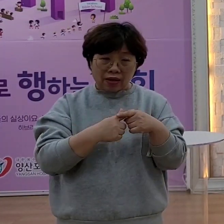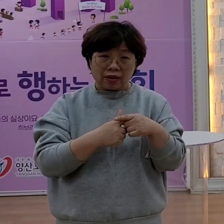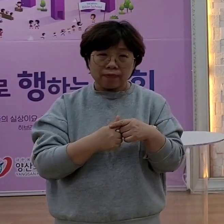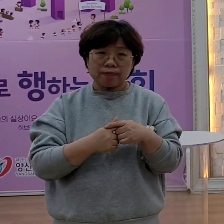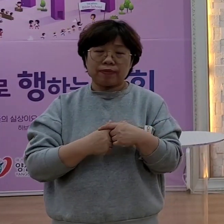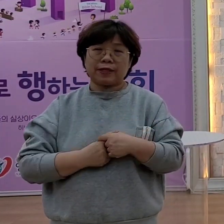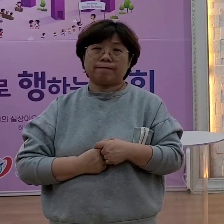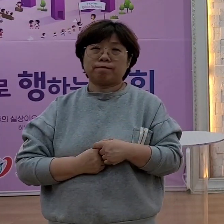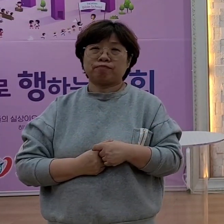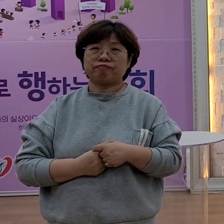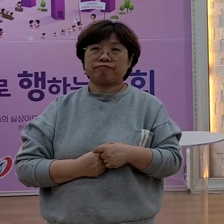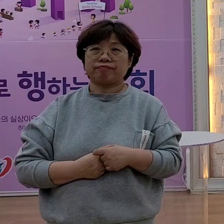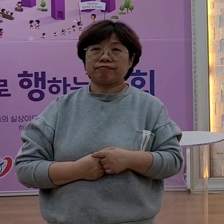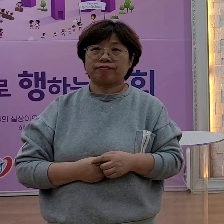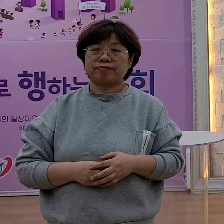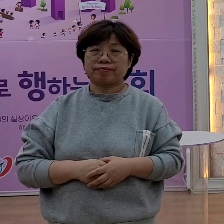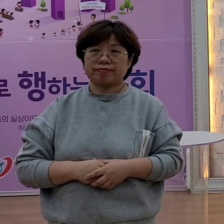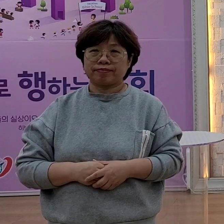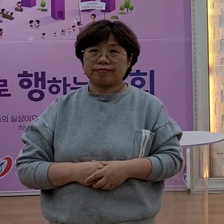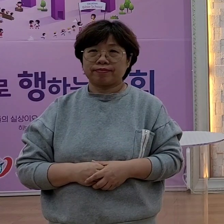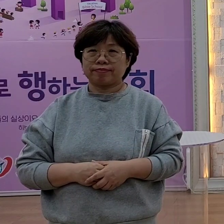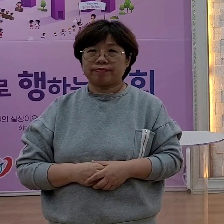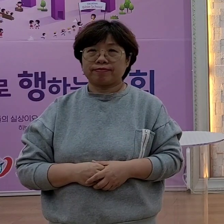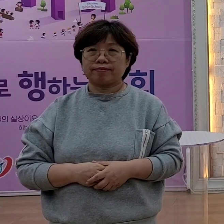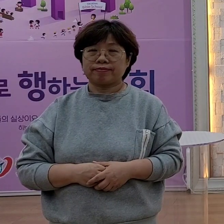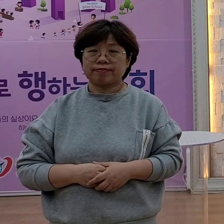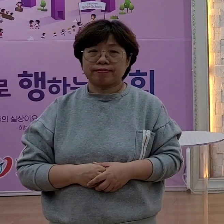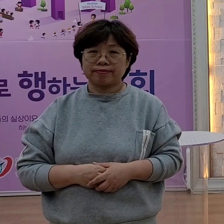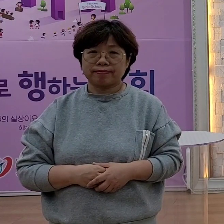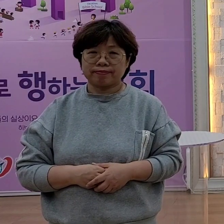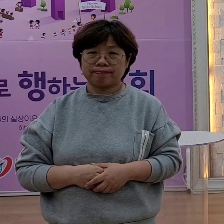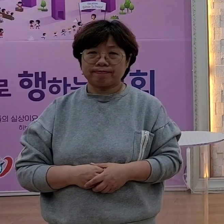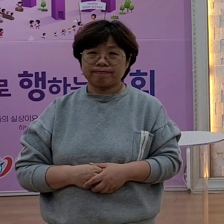이 본문에서 말씀하고 있다라는 사실입니다.